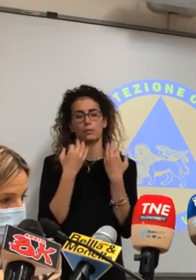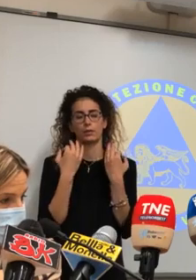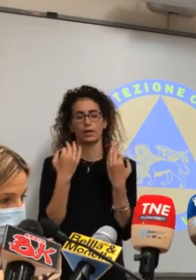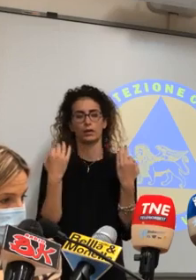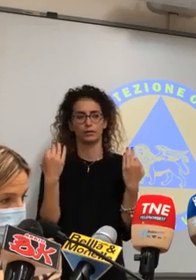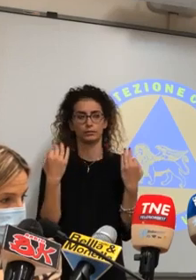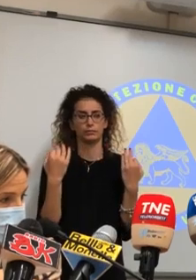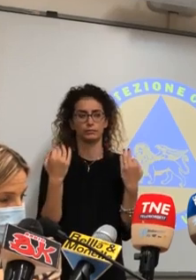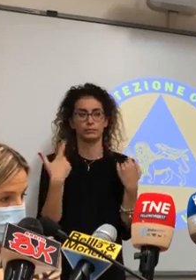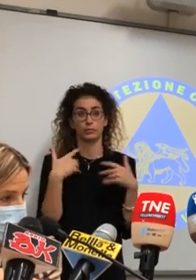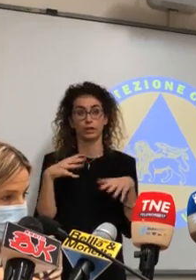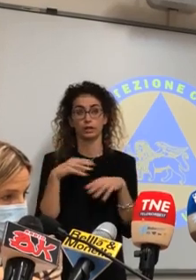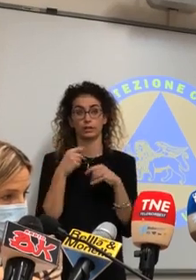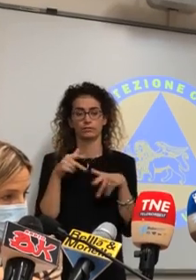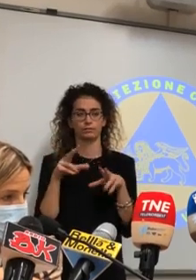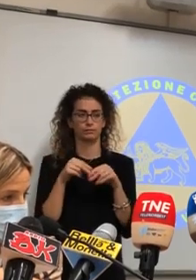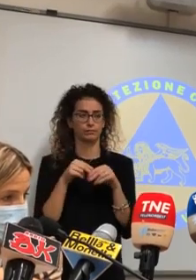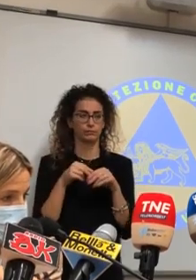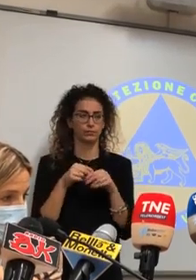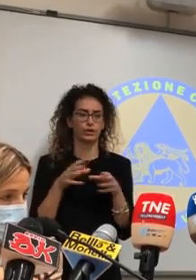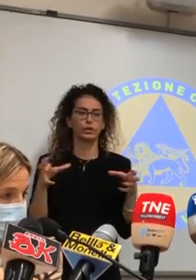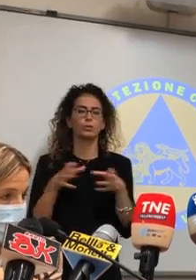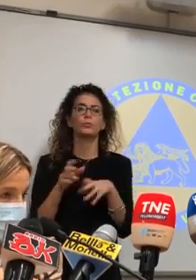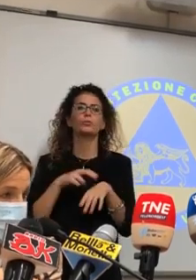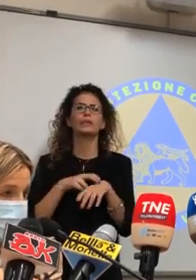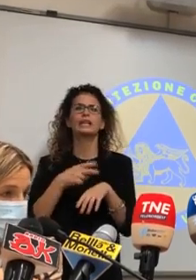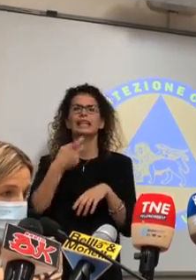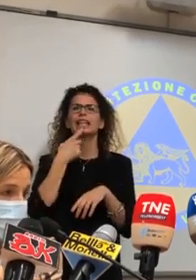venuta fuori anche all'inizio. Cioè i fragili chi sono?